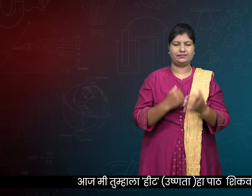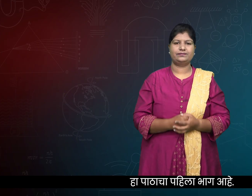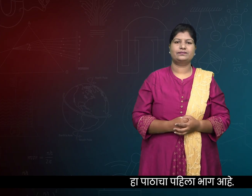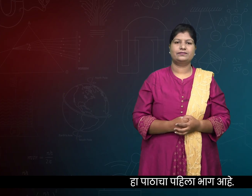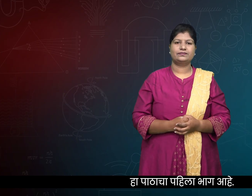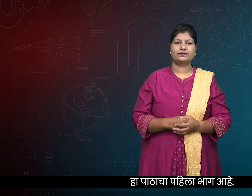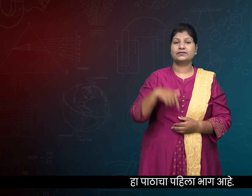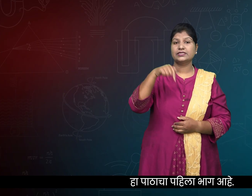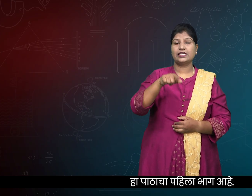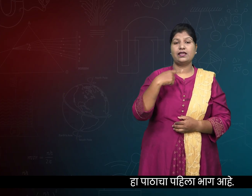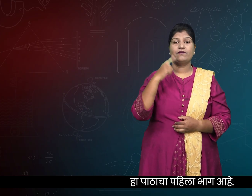हा पाठाचा पहिला भाग आहे.